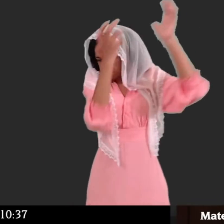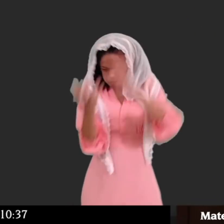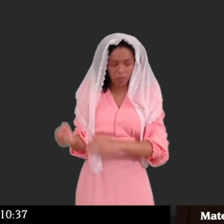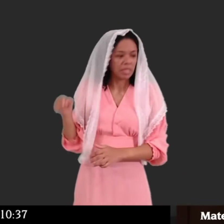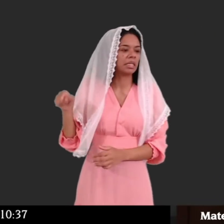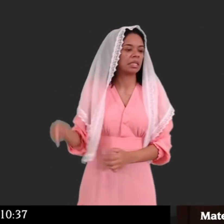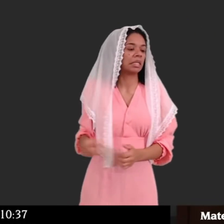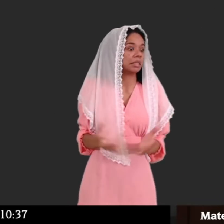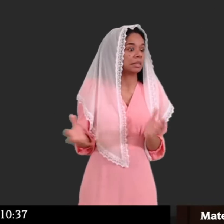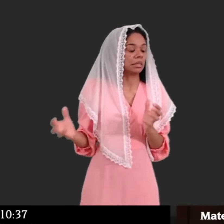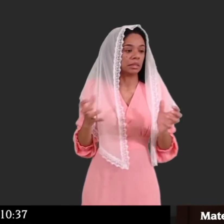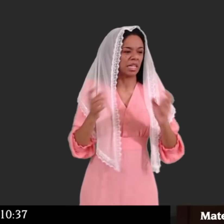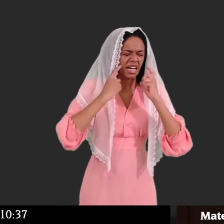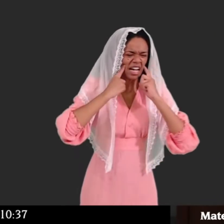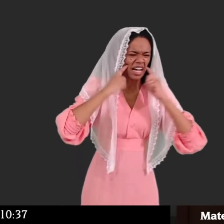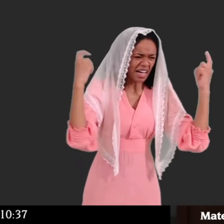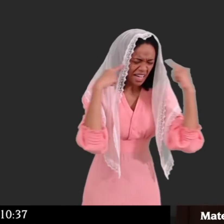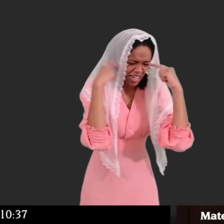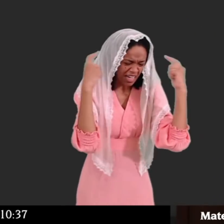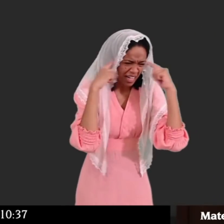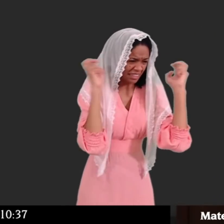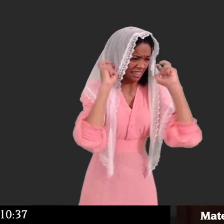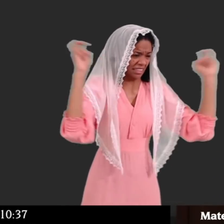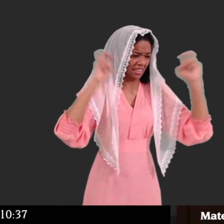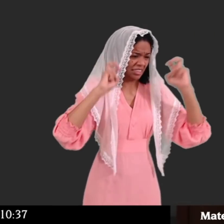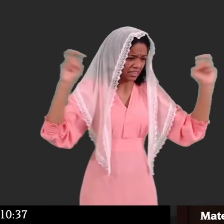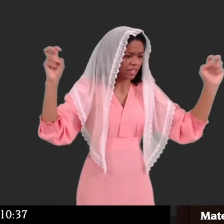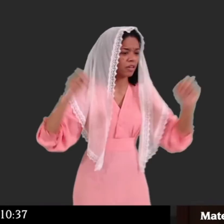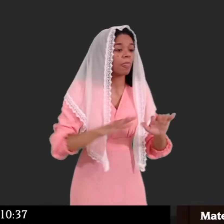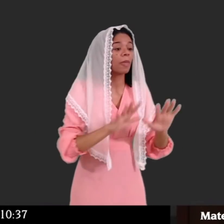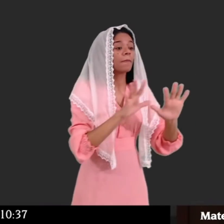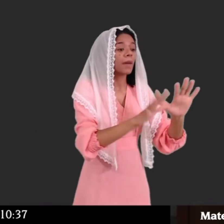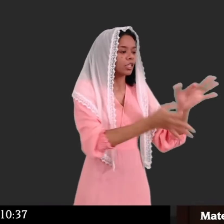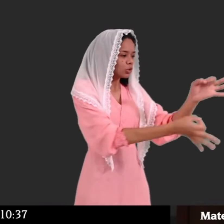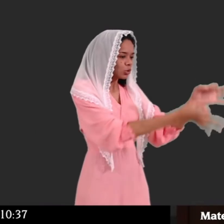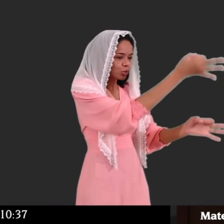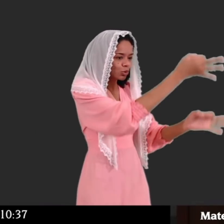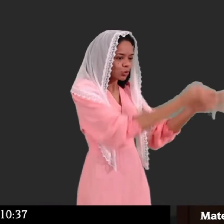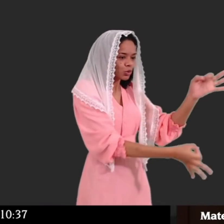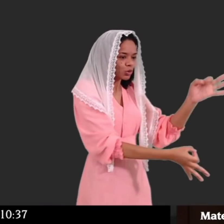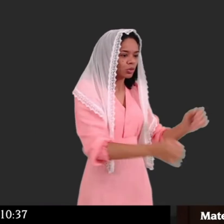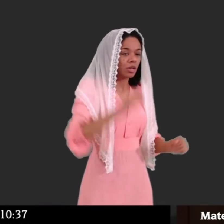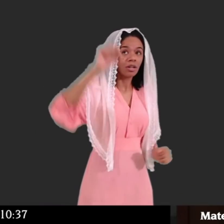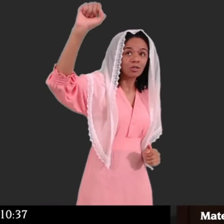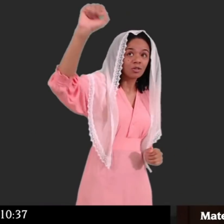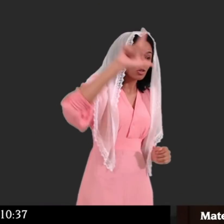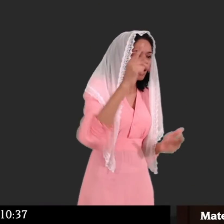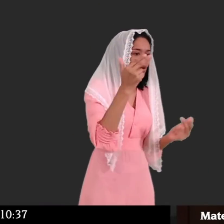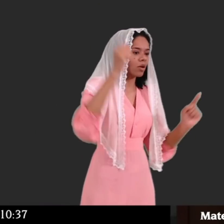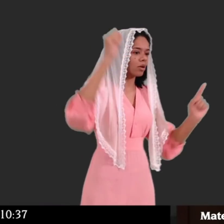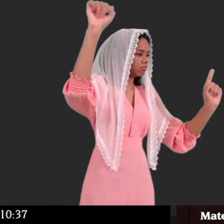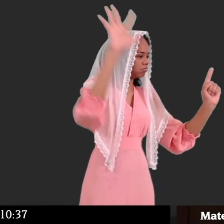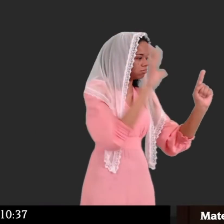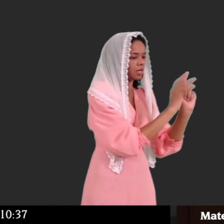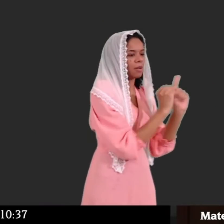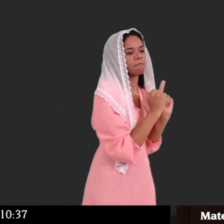e ranger de dentes. Então os justos resplandecerão como o sol no reino de seu Pai. Quem